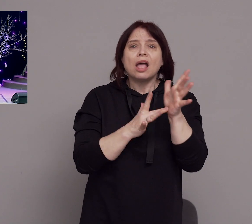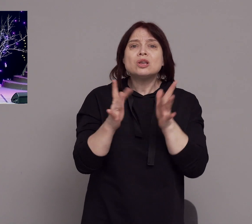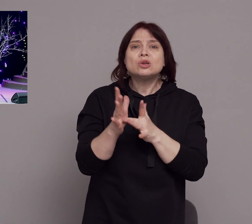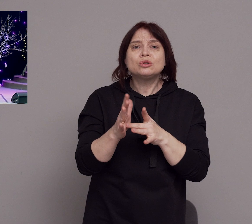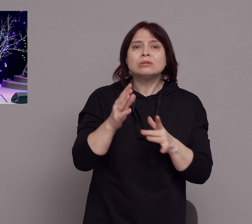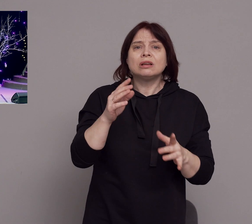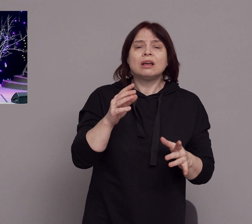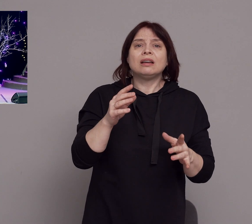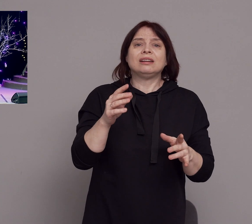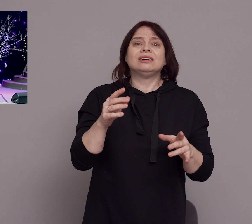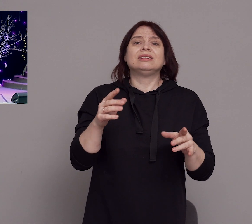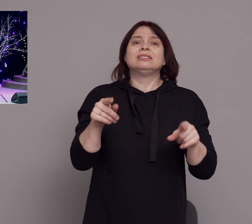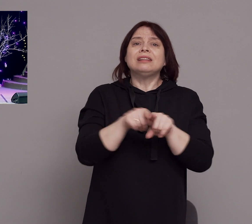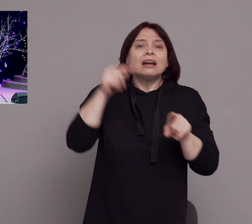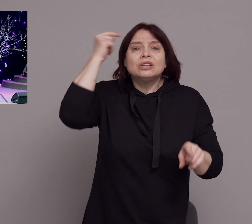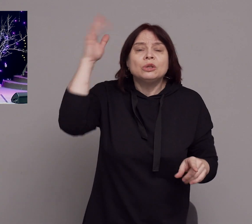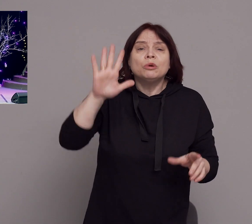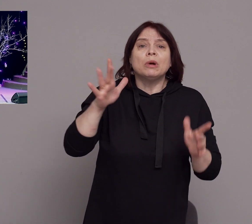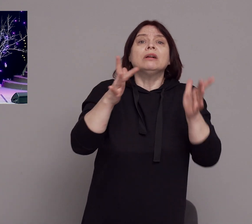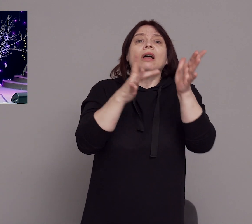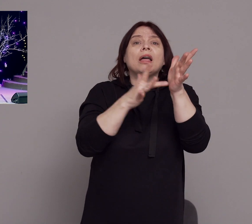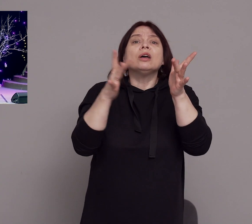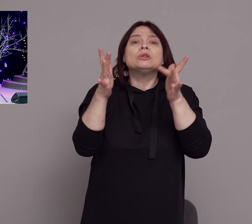Это дает нам понять, кем Иисус был на самом деле.